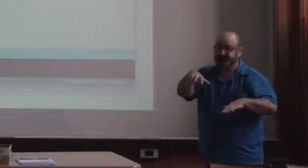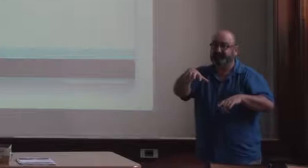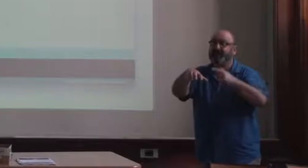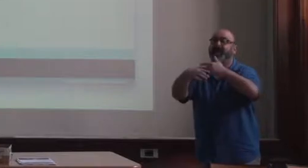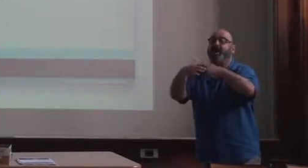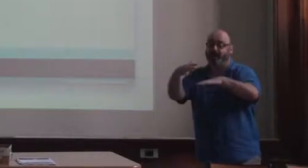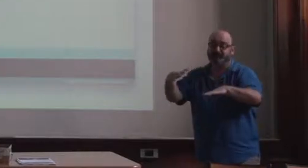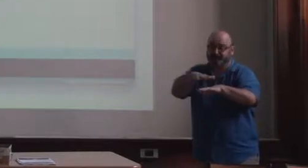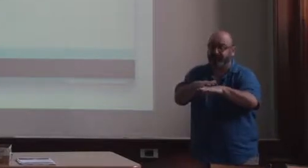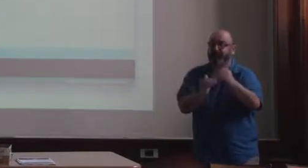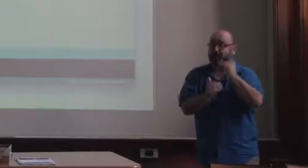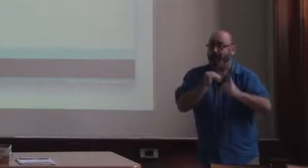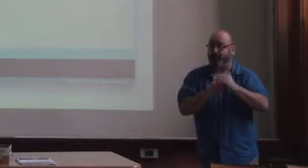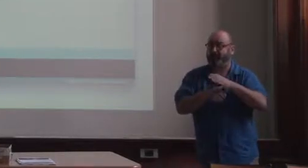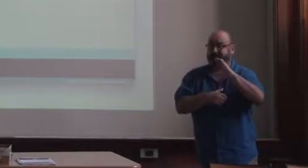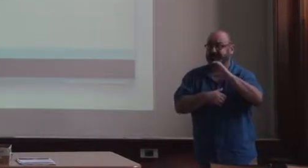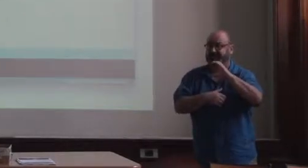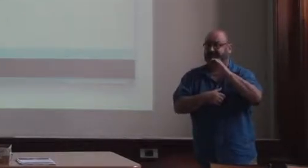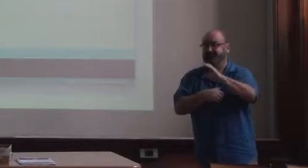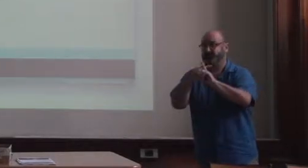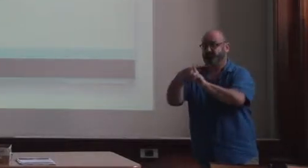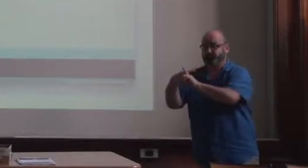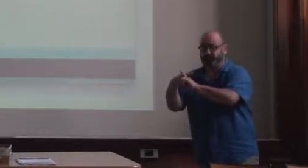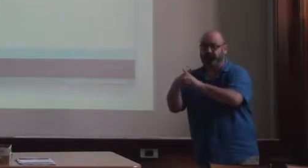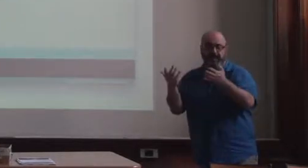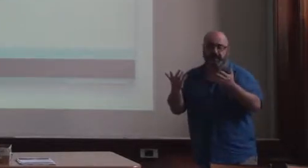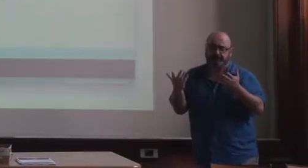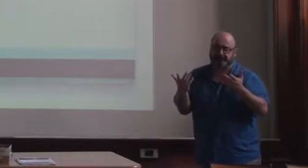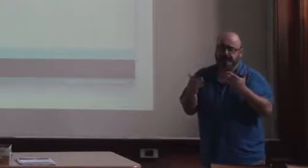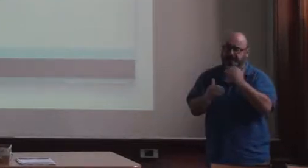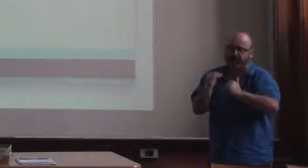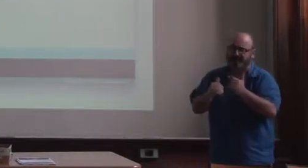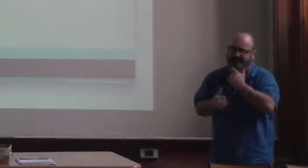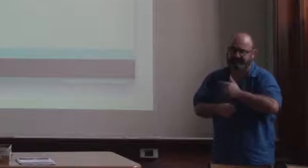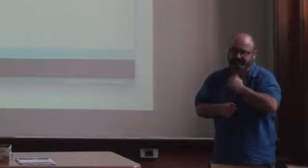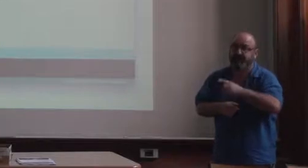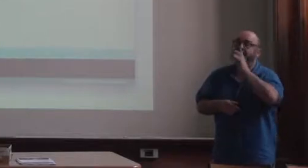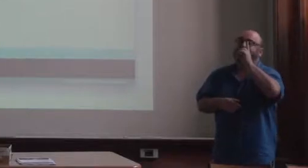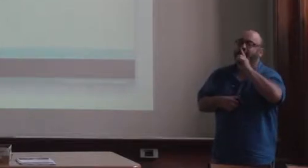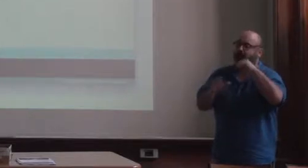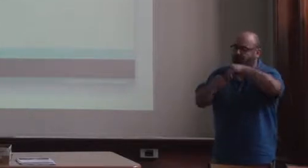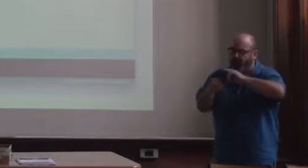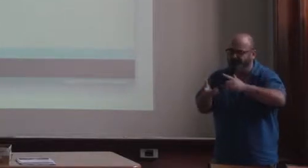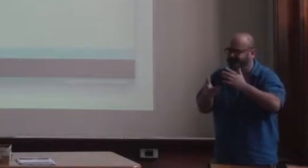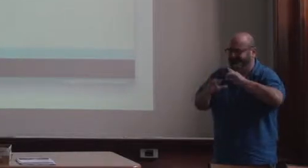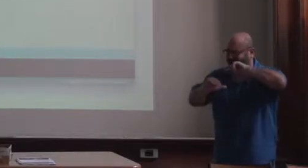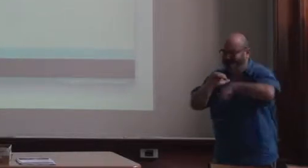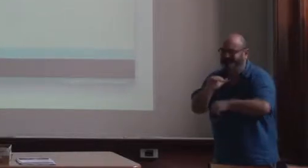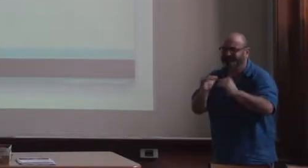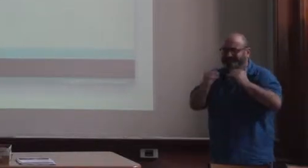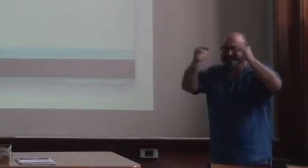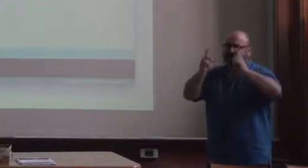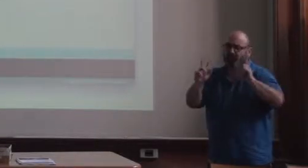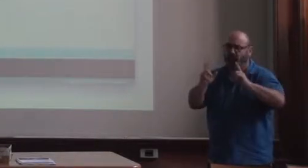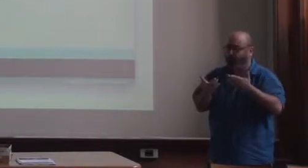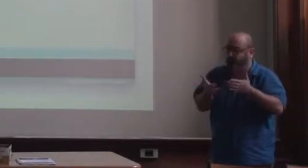Et on programme en C, C++. Mais c'est assez facile, tant qu'on n'utilise pas des concepts trop avancés. Ça marche assez bien, on a des